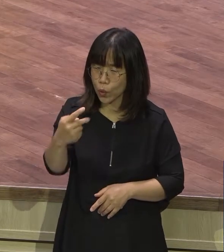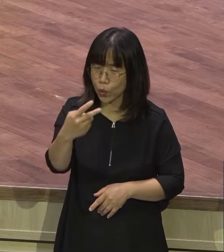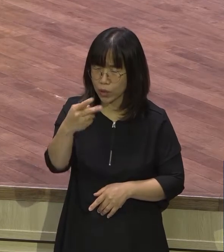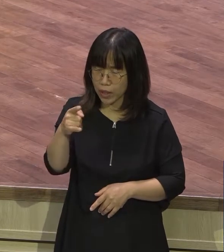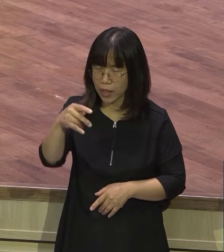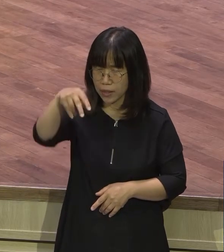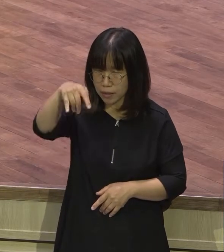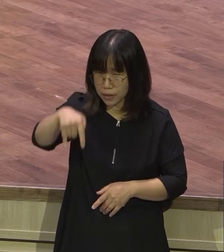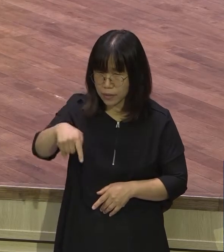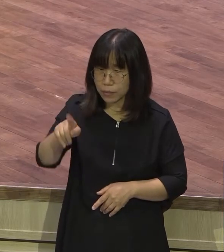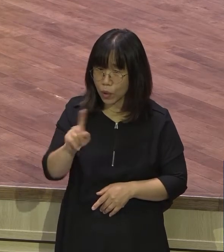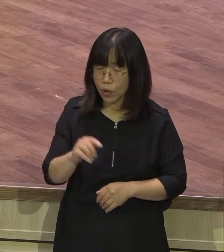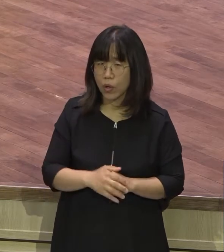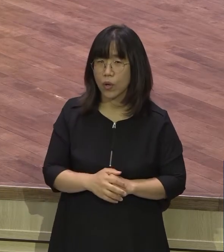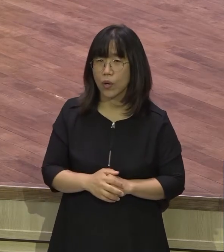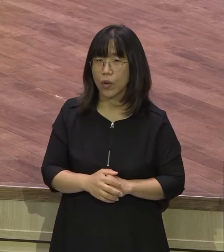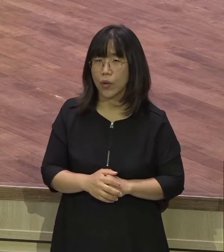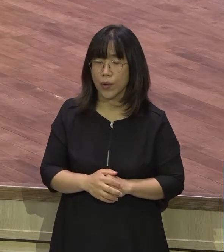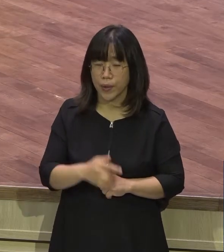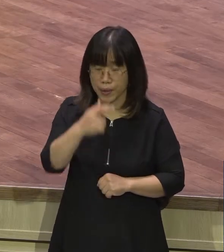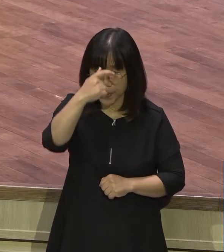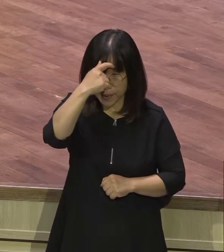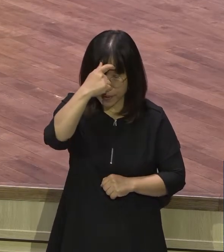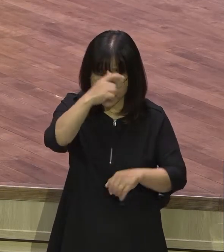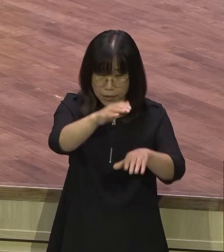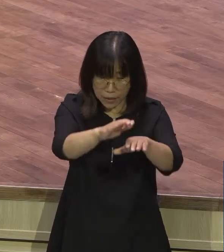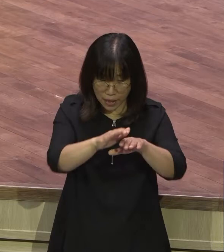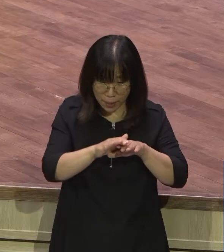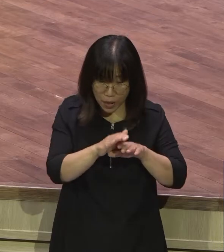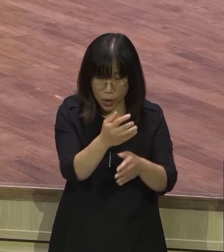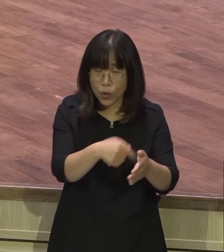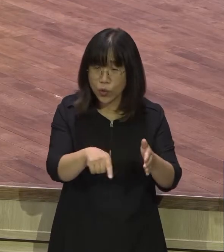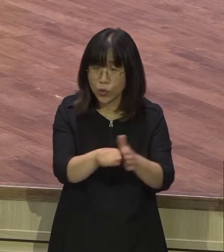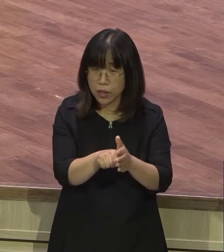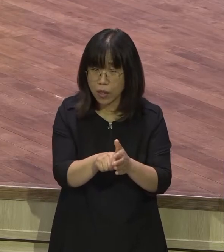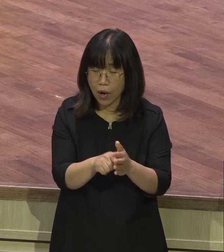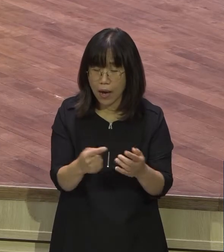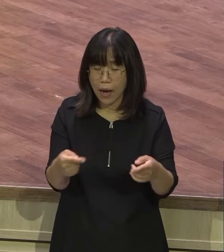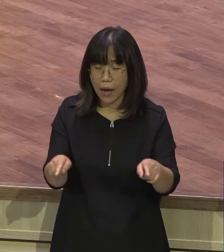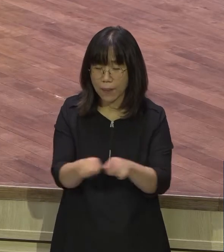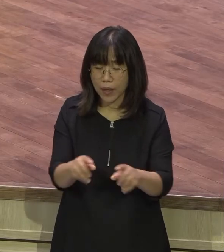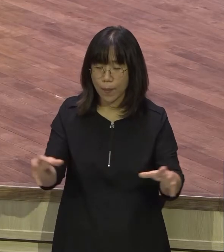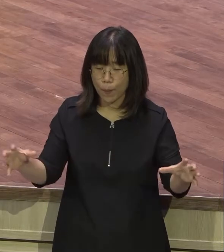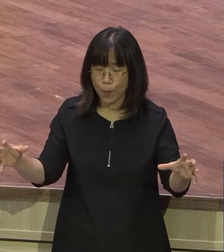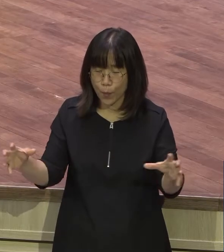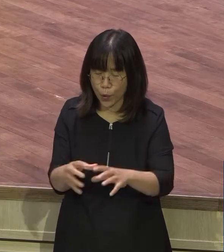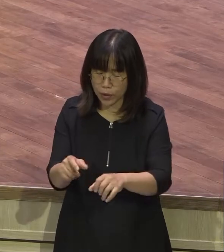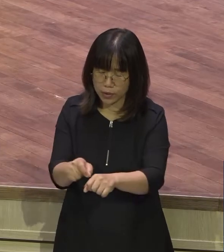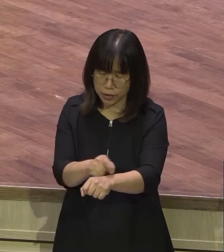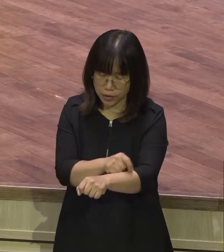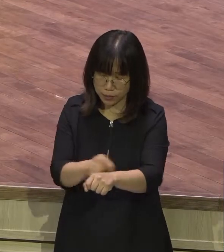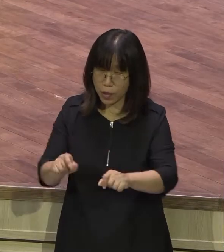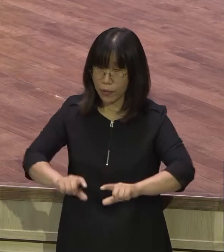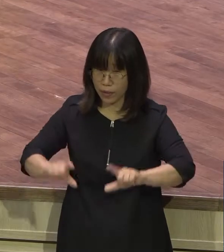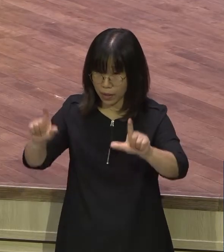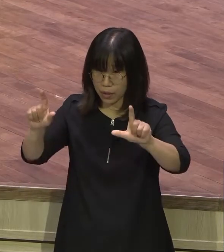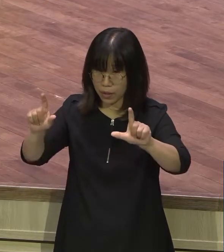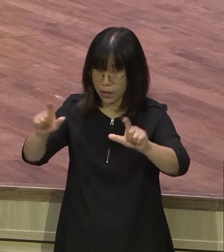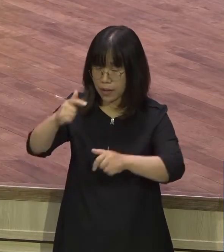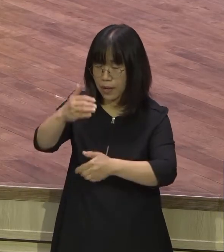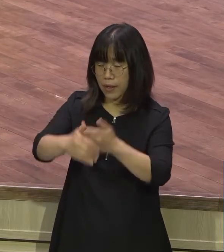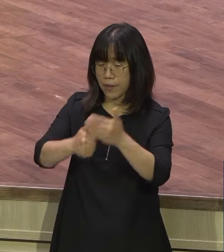절기 가운데서 예배 드리기 위해서 함께 모이는 특별한 날. 하나님